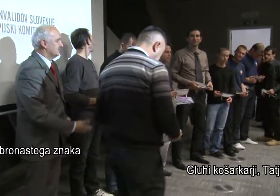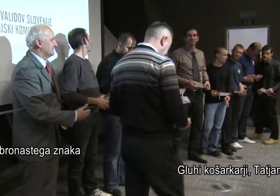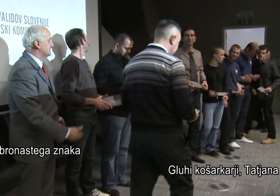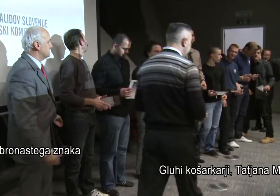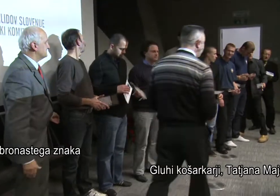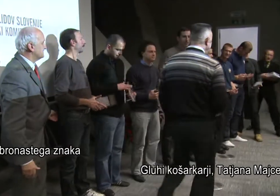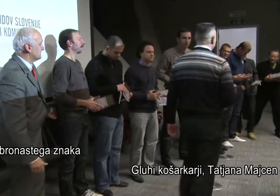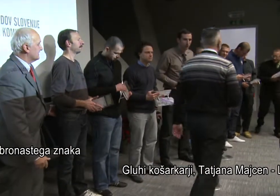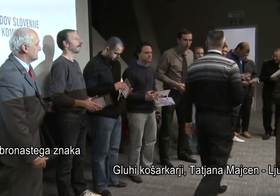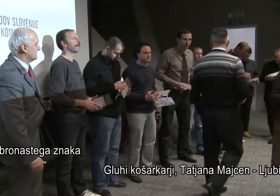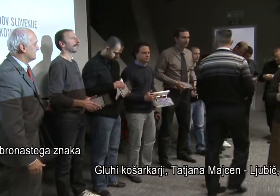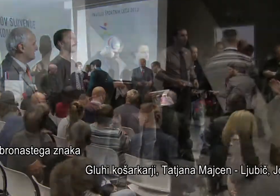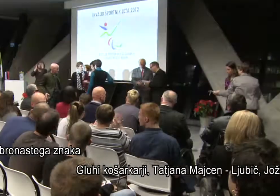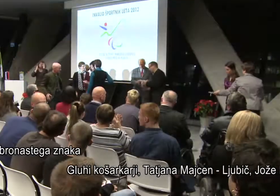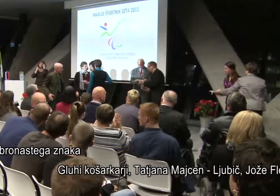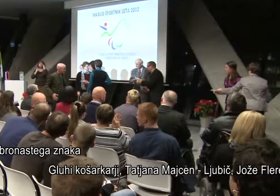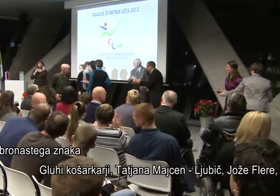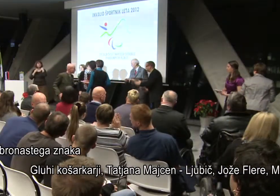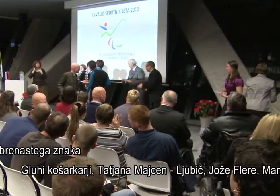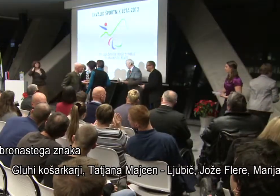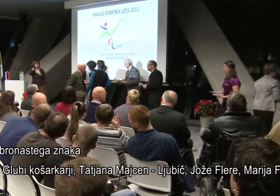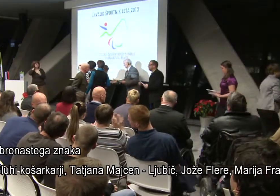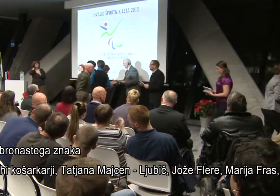To je zlata reprezentantka.